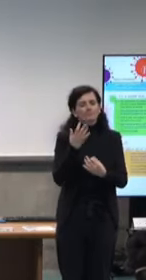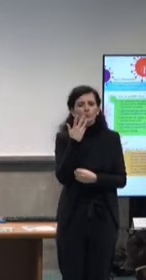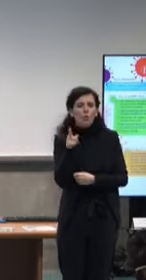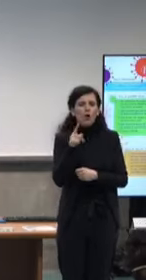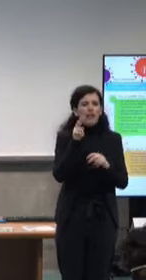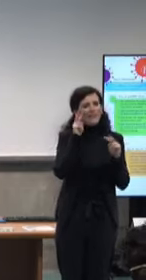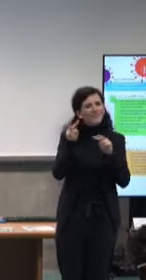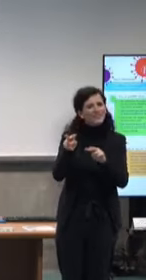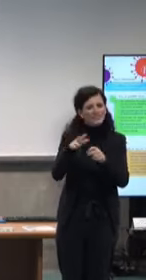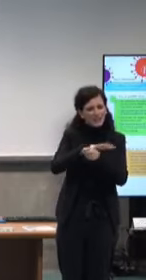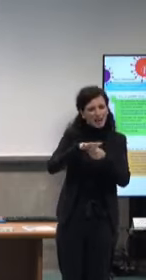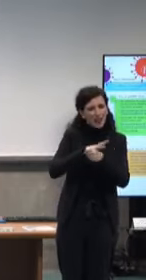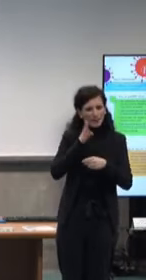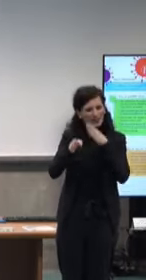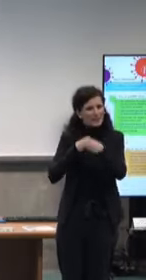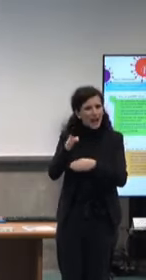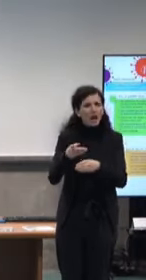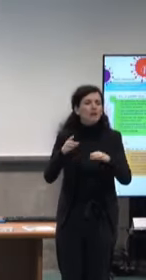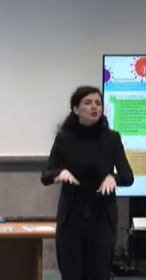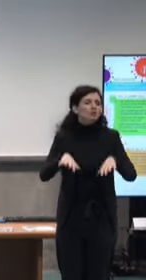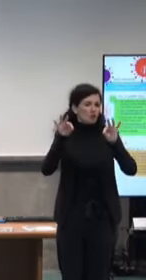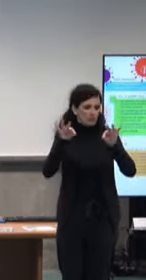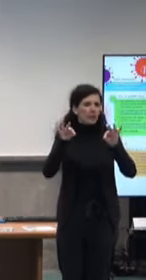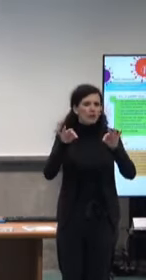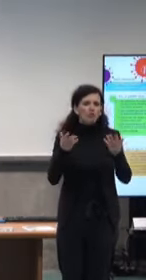spese per evitare di portare all'interno grazie